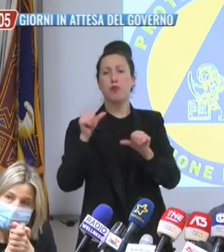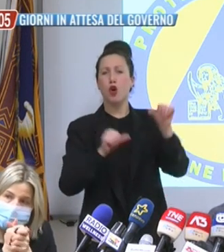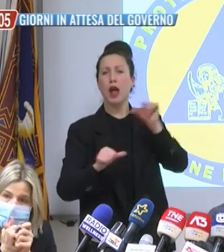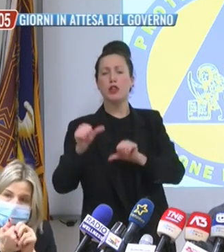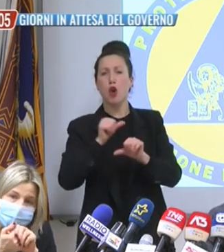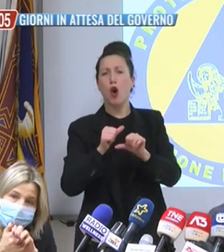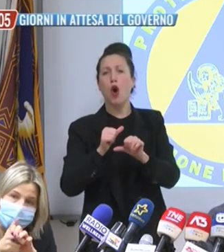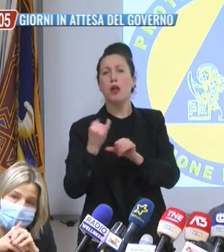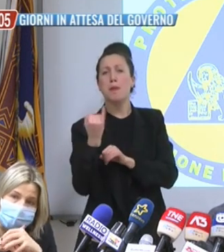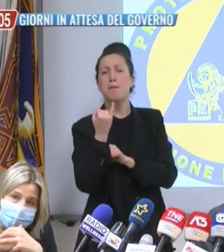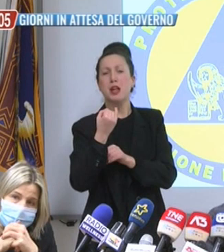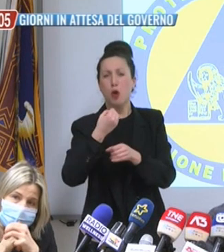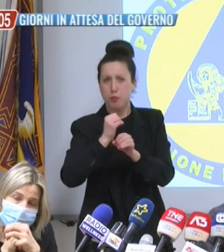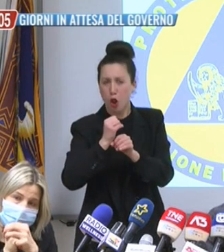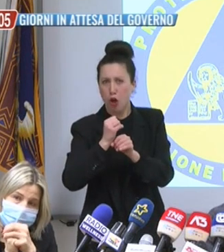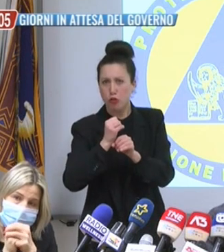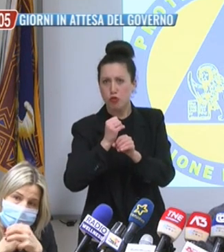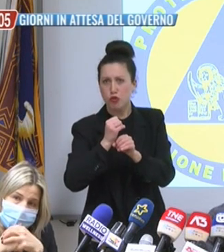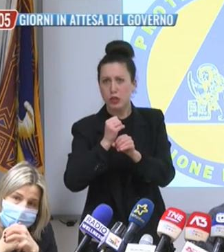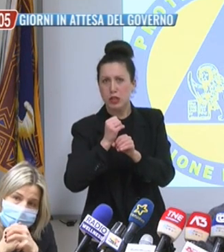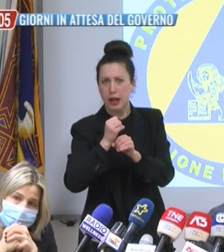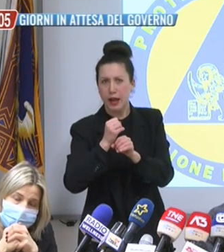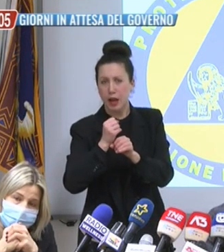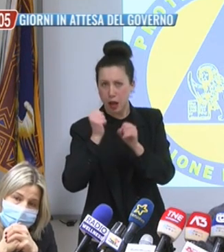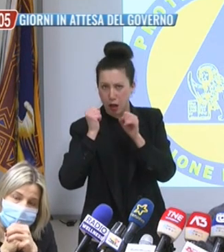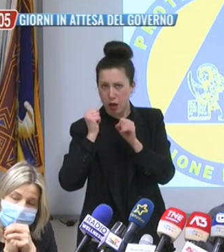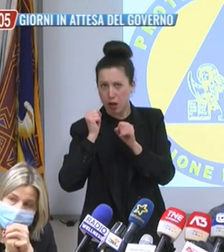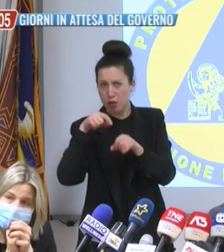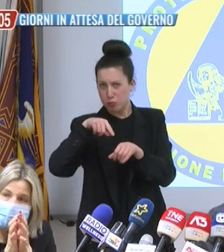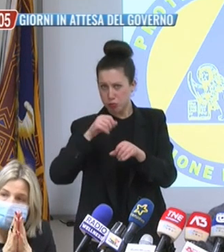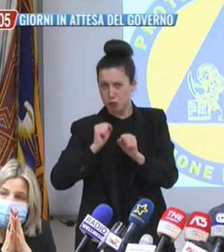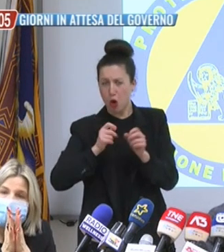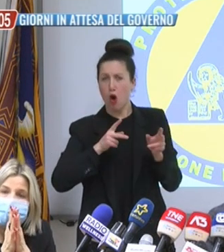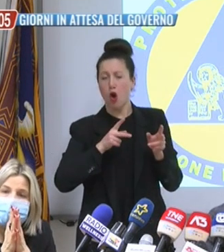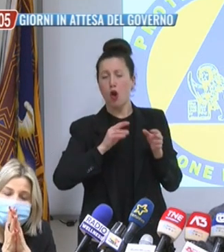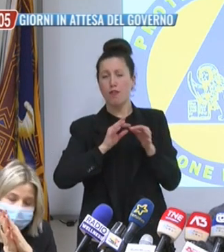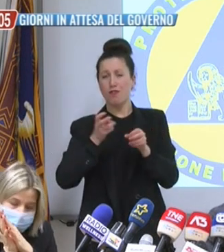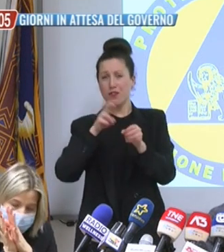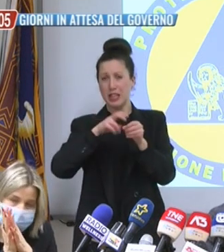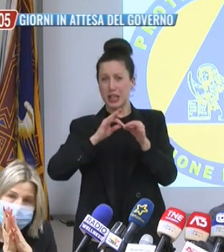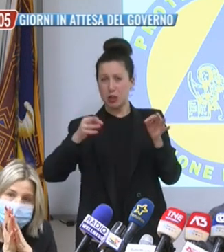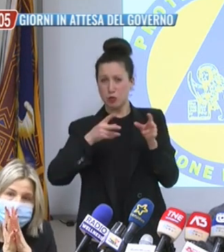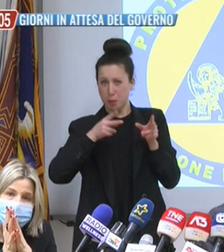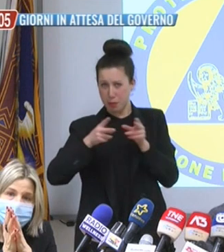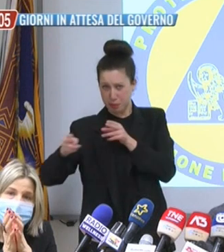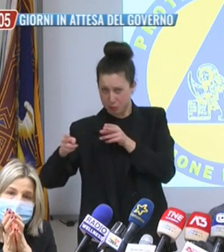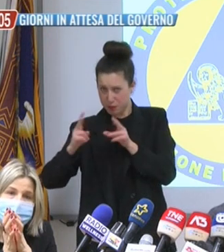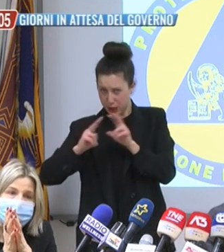più formazione che attrezzatura. E quindi è un programma. Tanto è vero che Rigoli mi diceva che iniziano a mandare al zoo profilattico